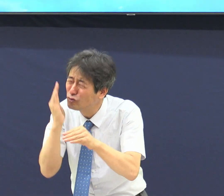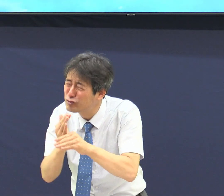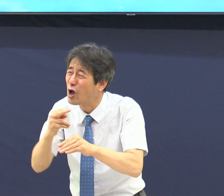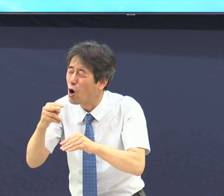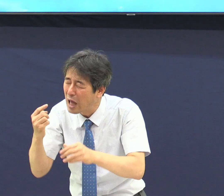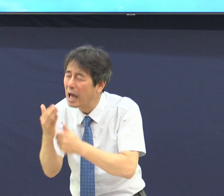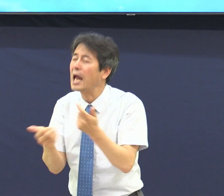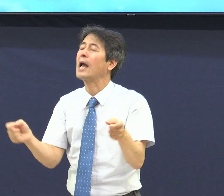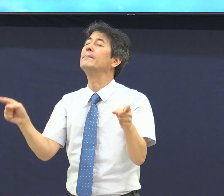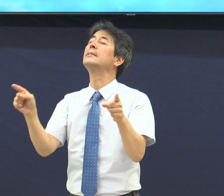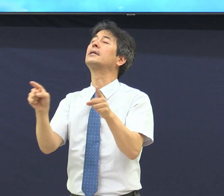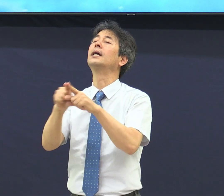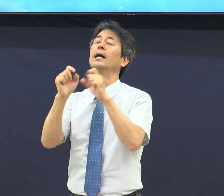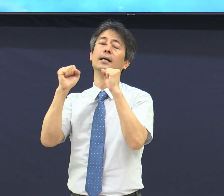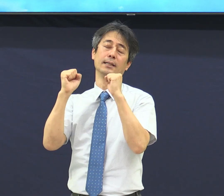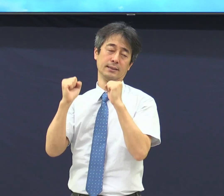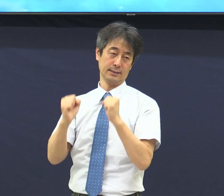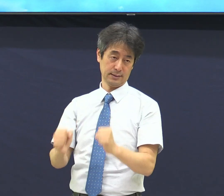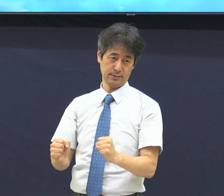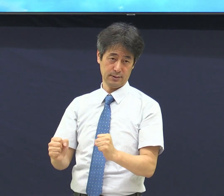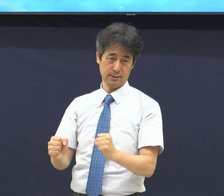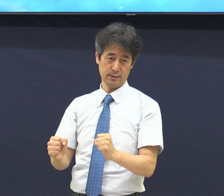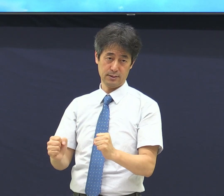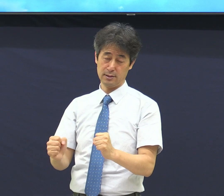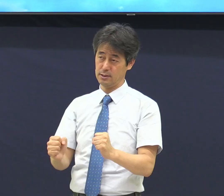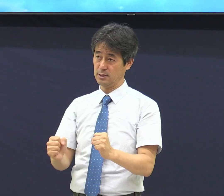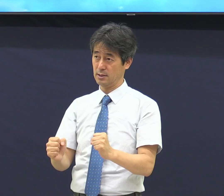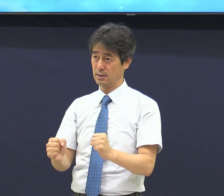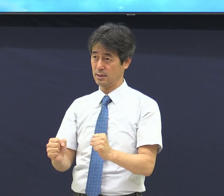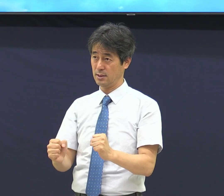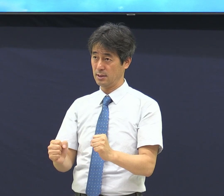것 종이 되었을 때도 하나님께서 함께 하셨고